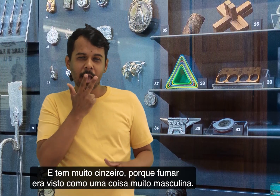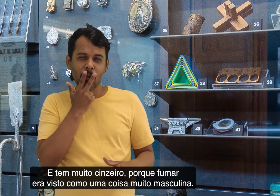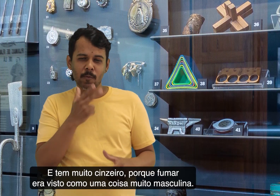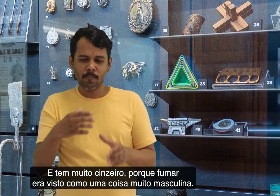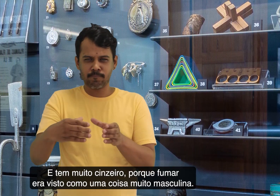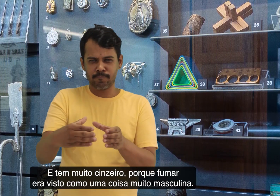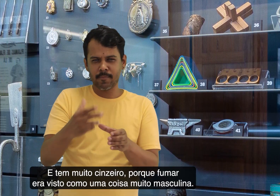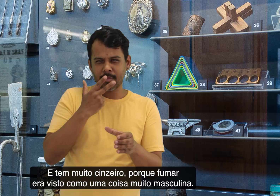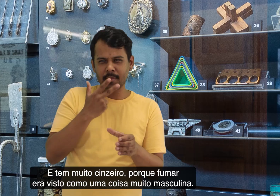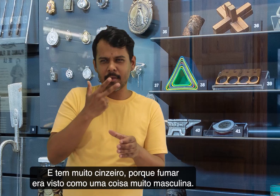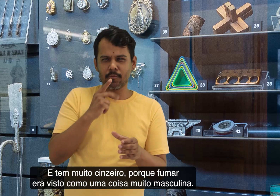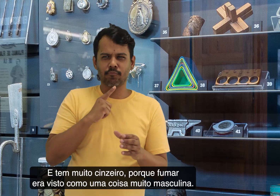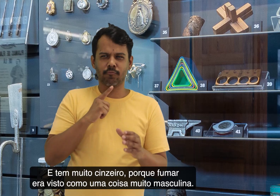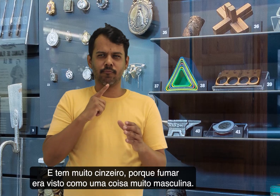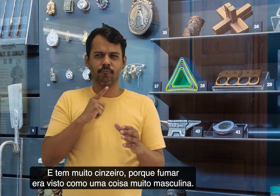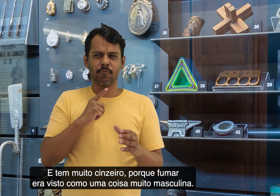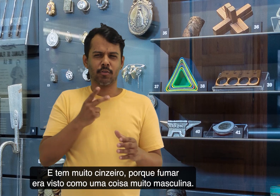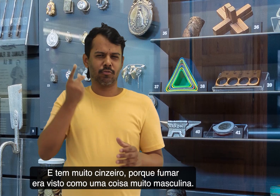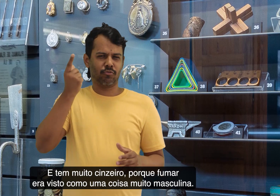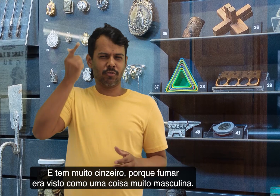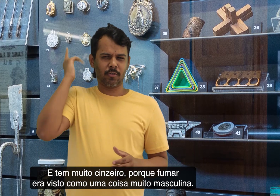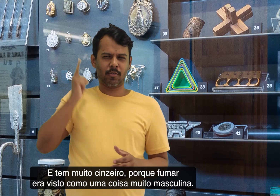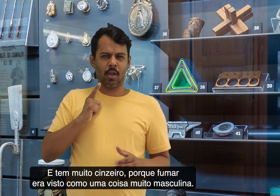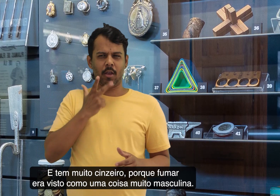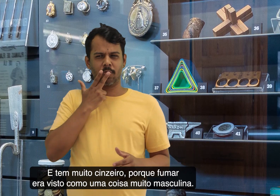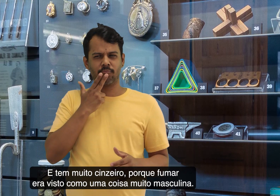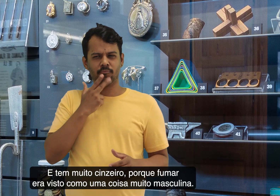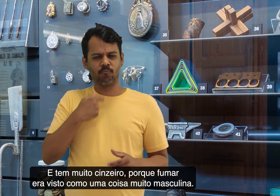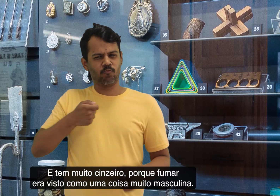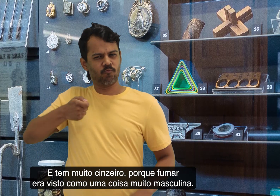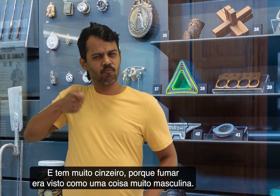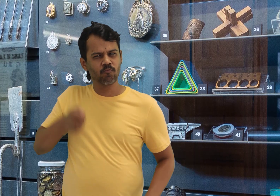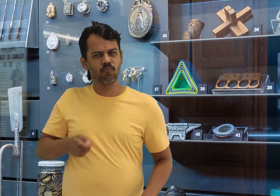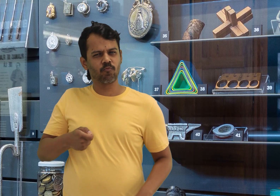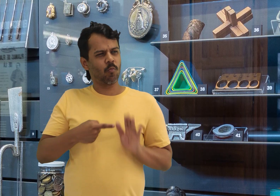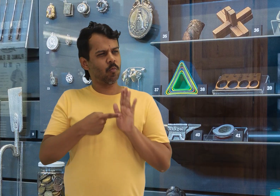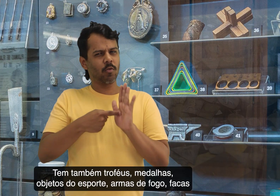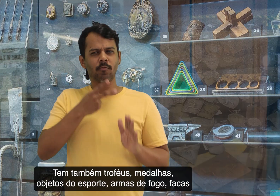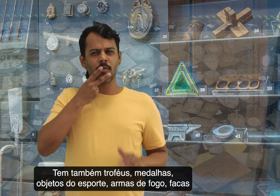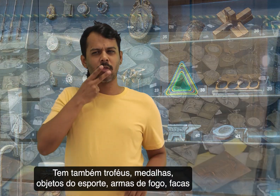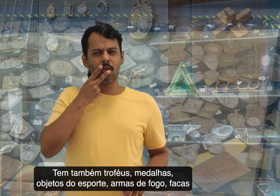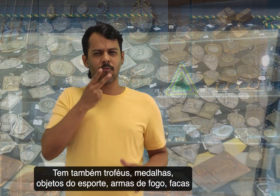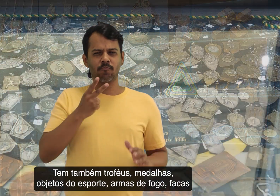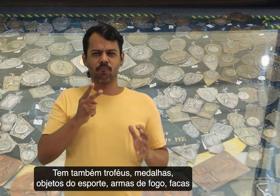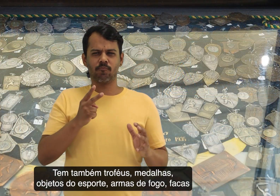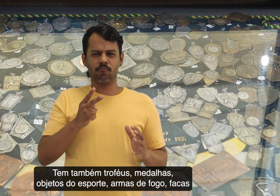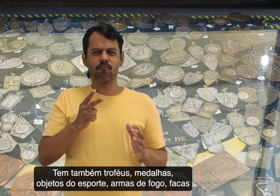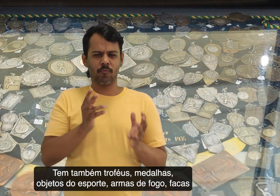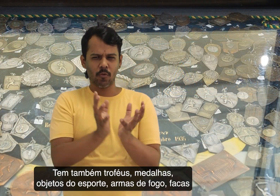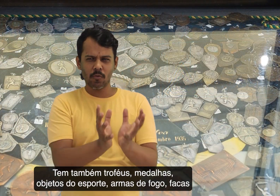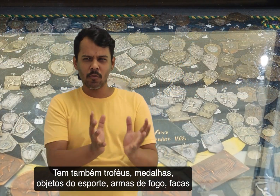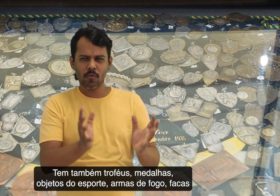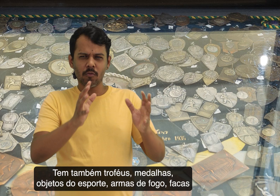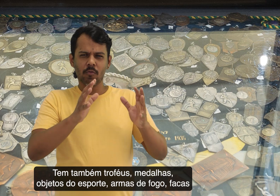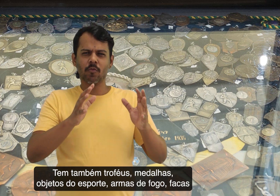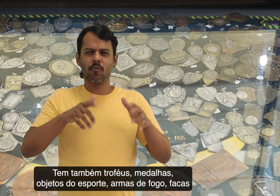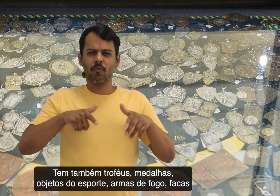muito cinzeiro, porque fumar era visto como uma coisa muito masculina. Tem também troféus, medalhas, objetos